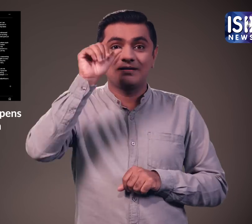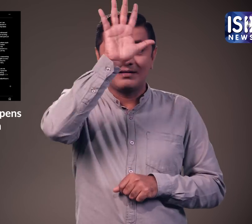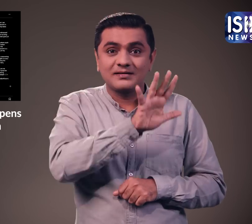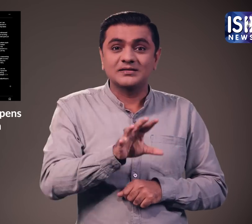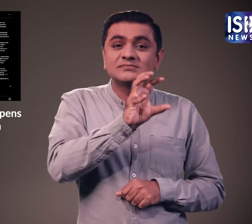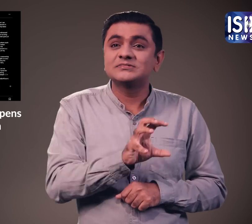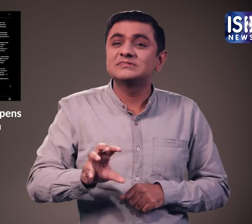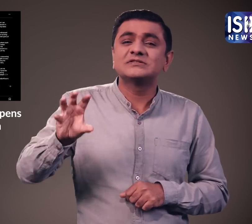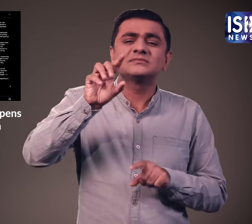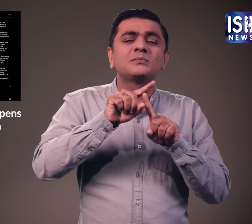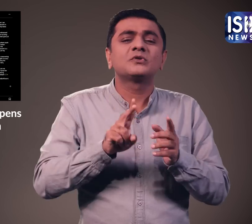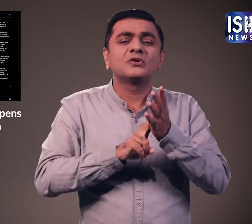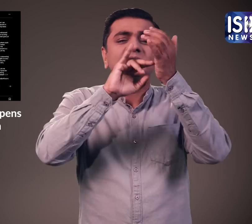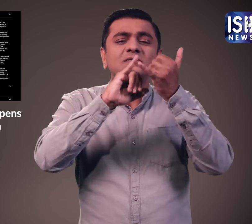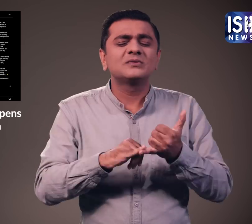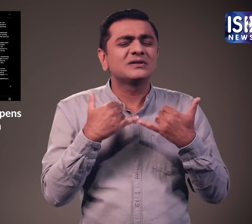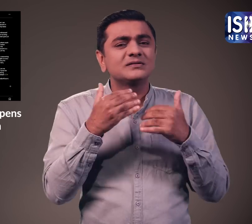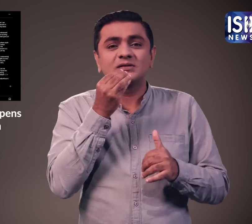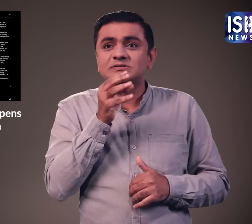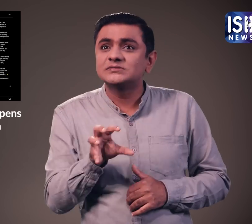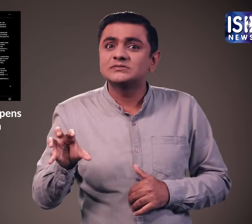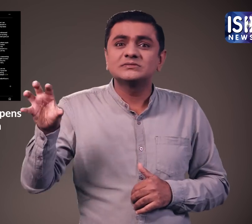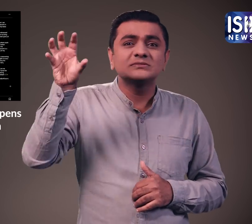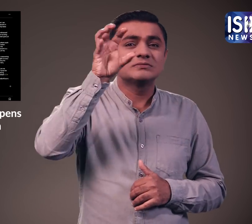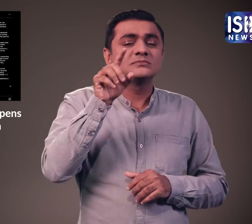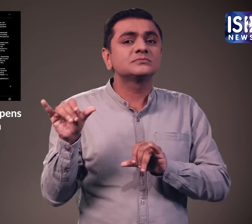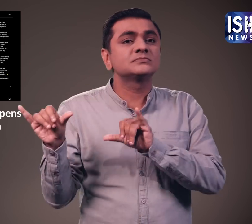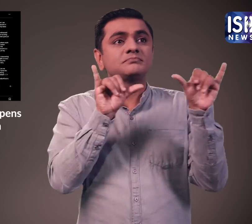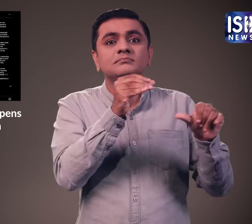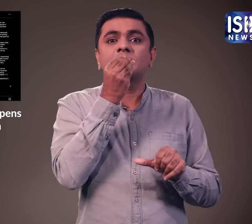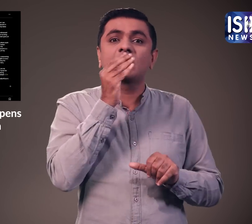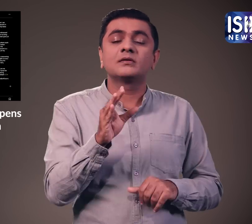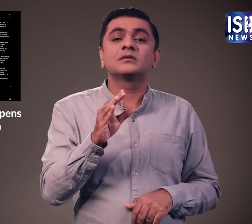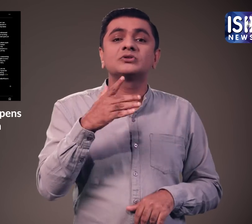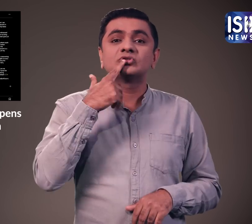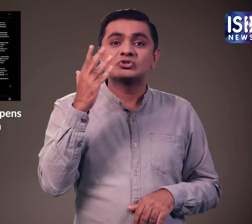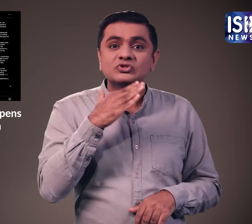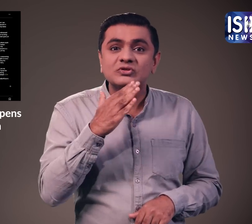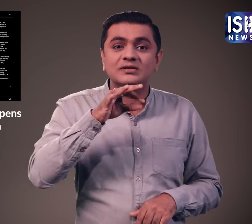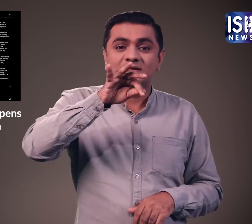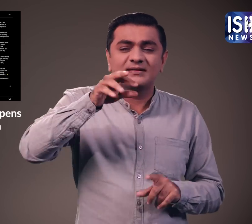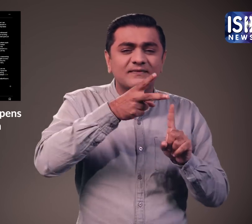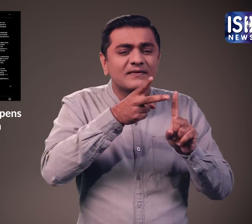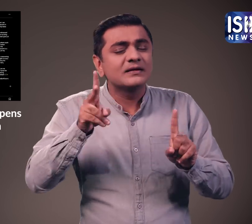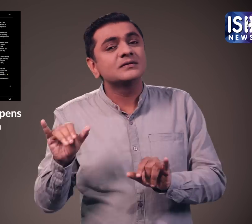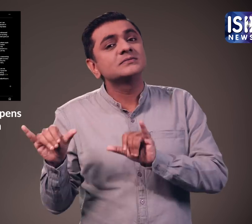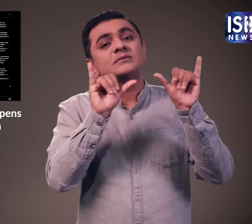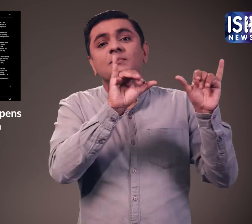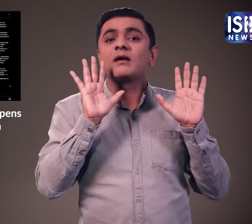राहिना रेश्टरॉन में उत्तर भारत के संवरुद्व मसालों से लेकर दक्षिन भारत की सुगंदित करी